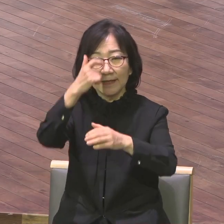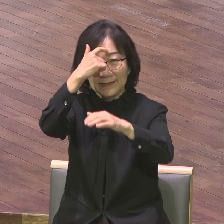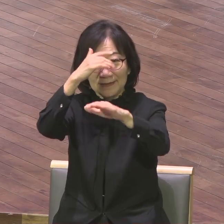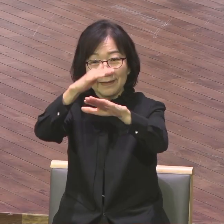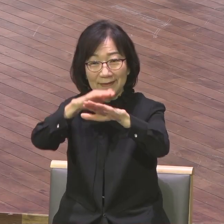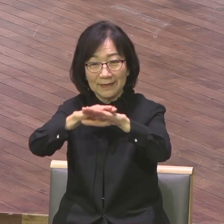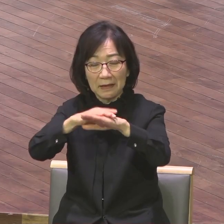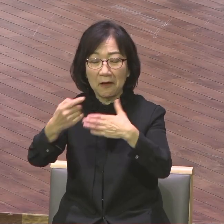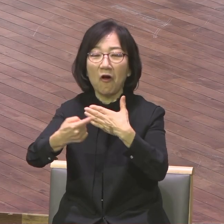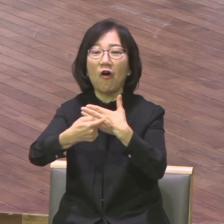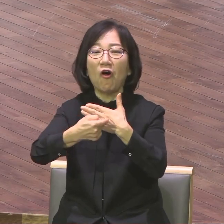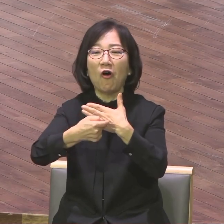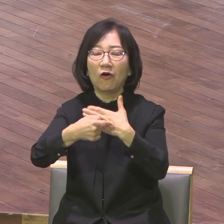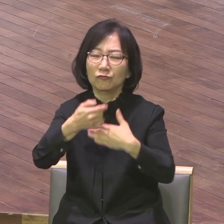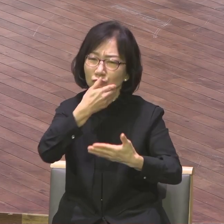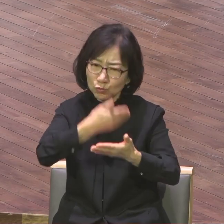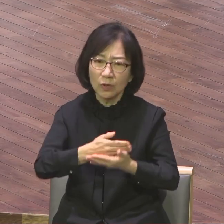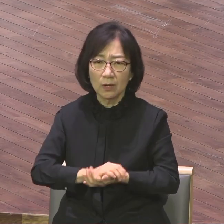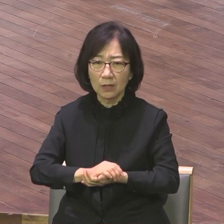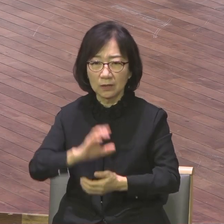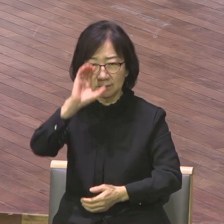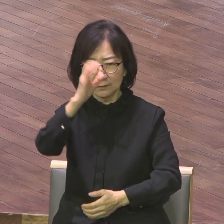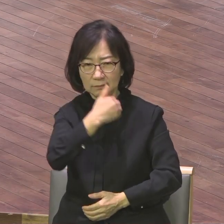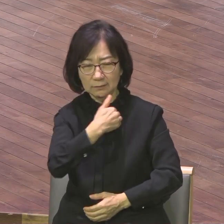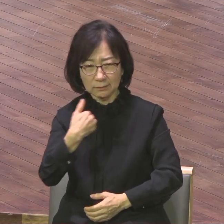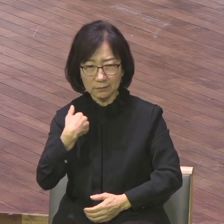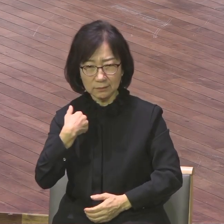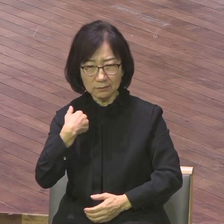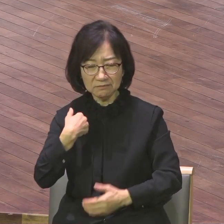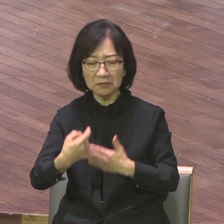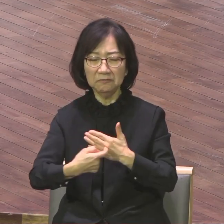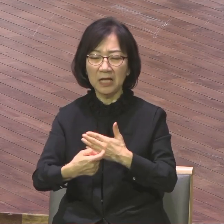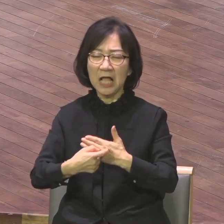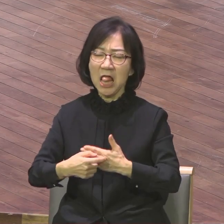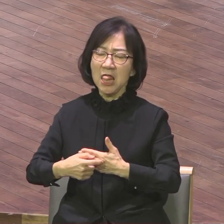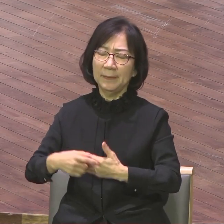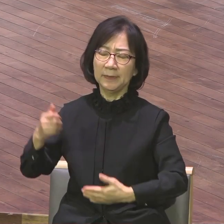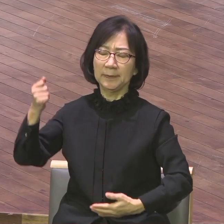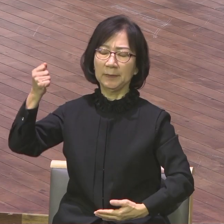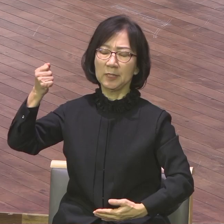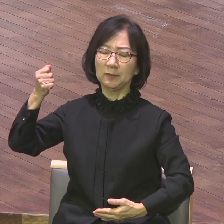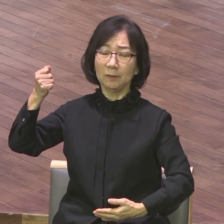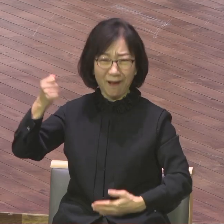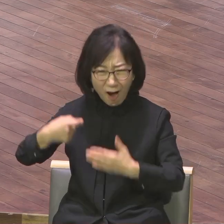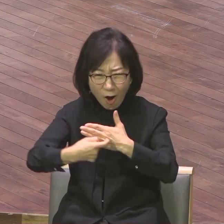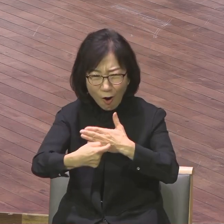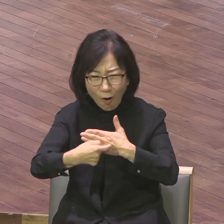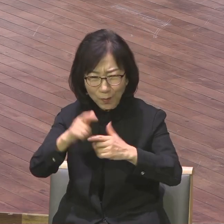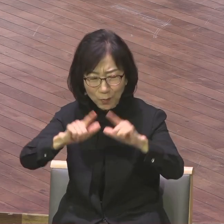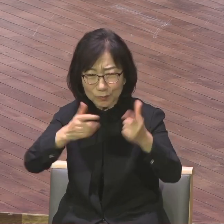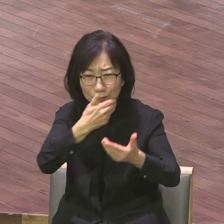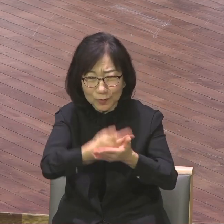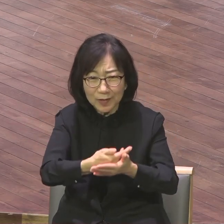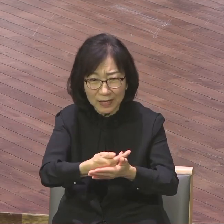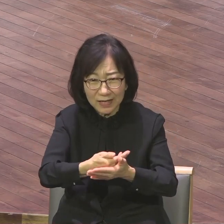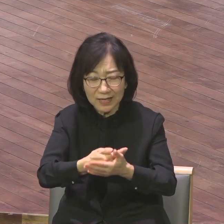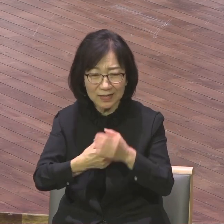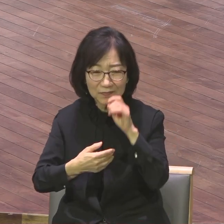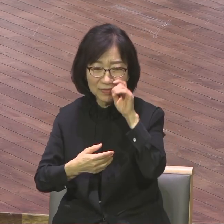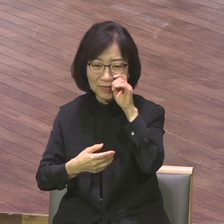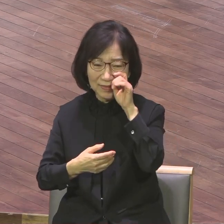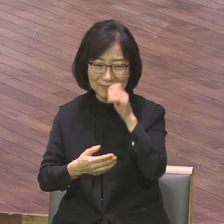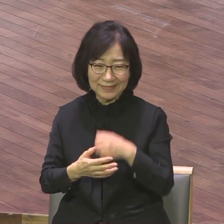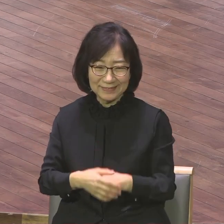아니고 예식 중심으로 흘러갔어요. 천주교는 지금도 마찬가지. 아주 분위기를 예식